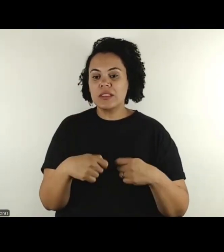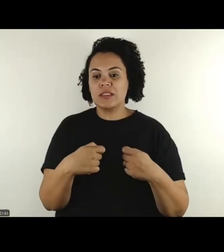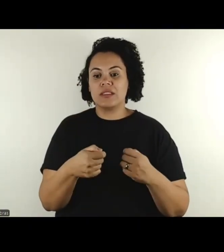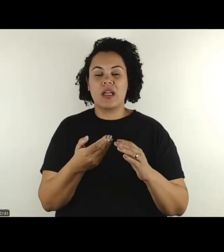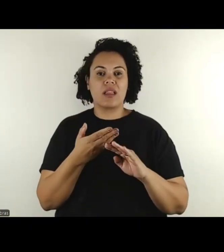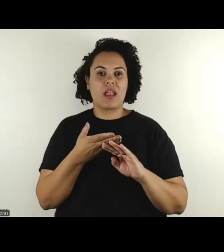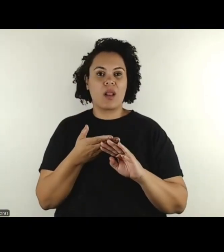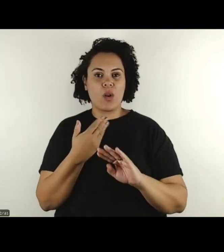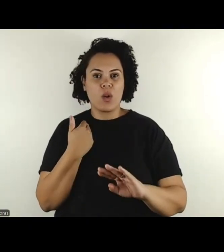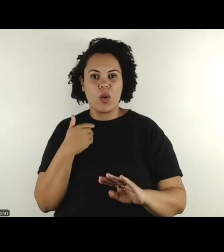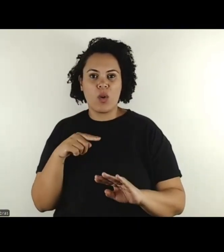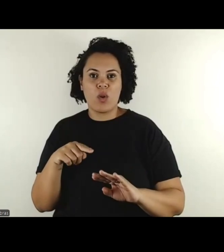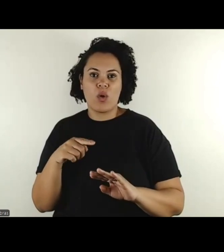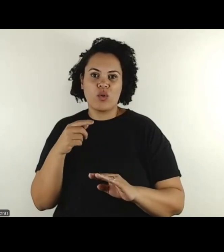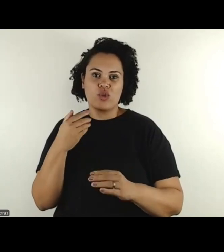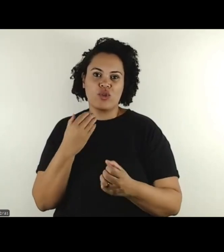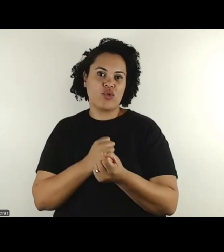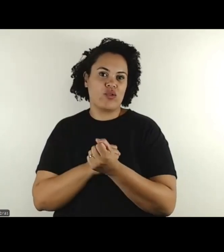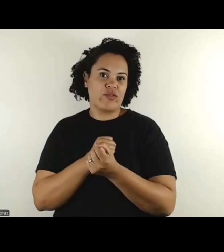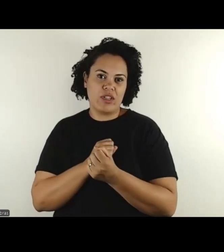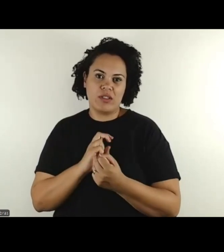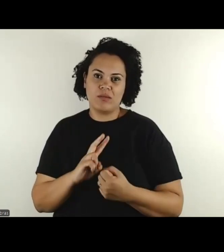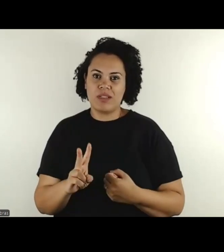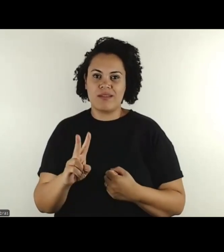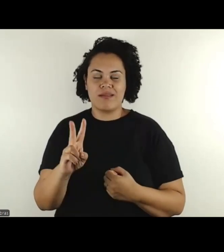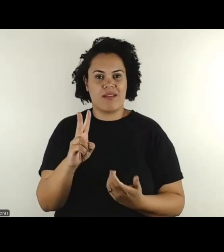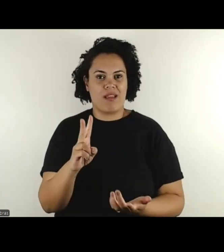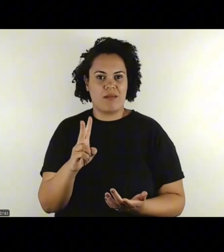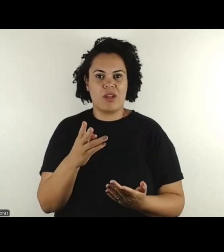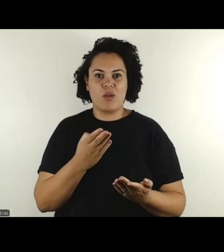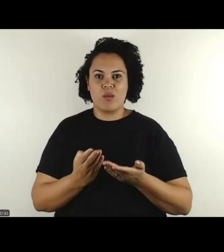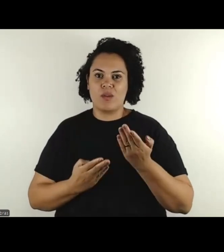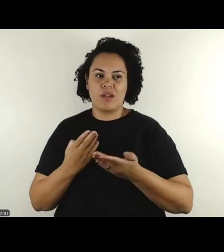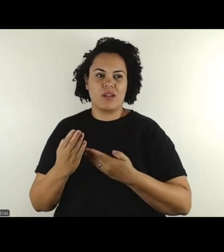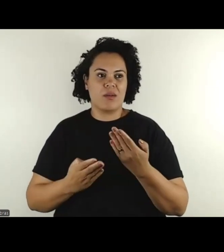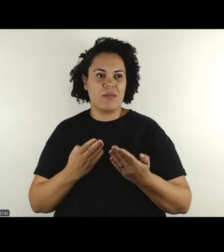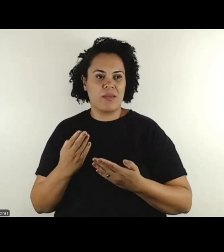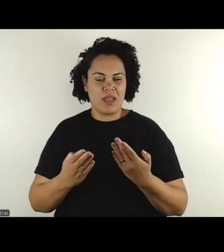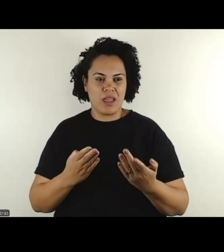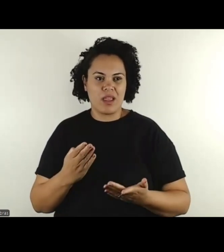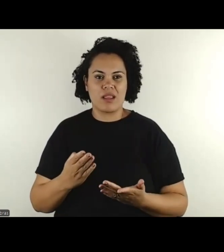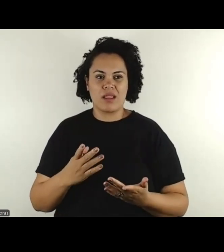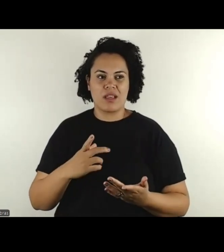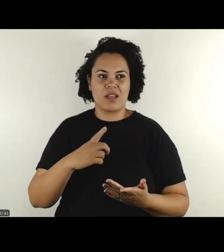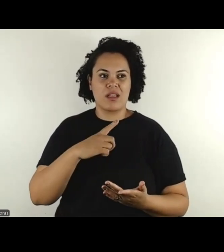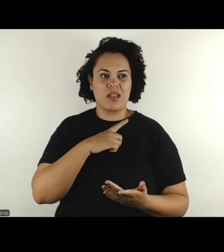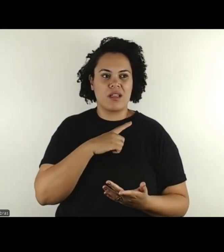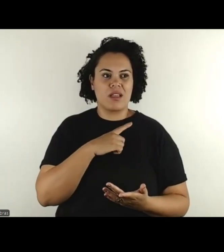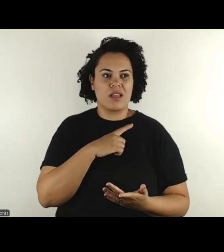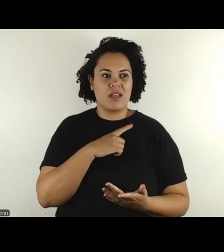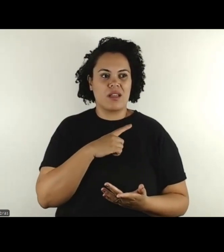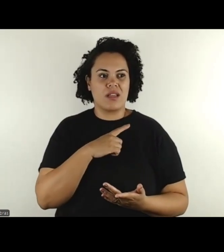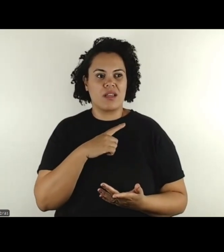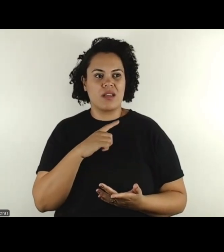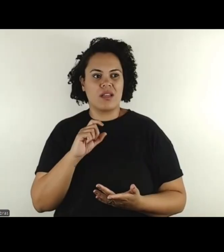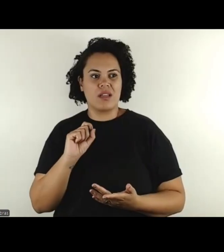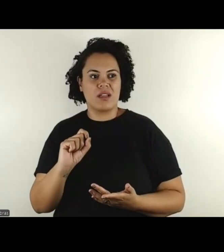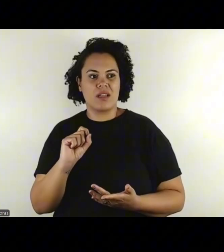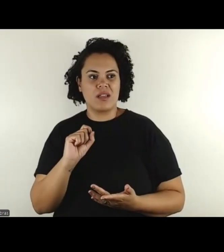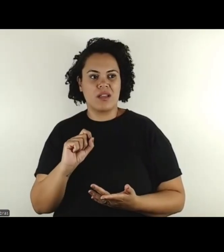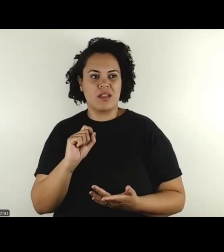né, permanecer no tratamento, né? Não é o tratamento que vai levar, quem sabe, a uma abstinência, né, ou a um